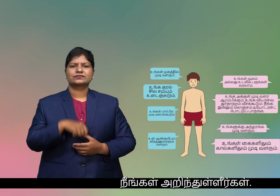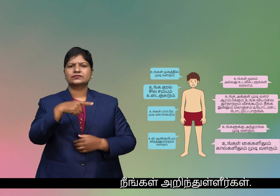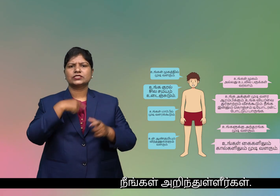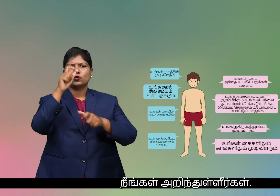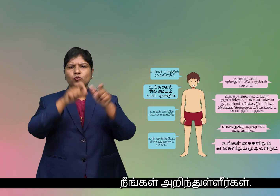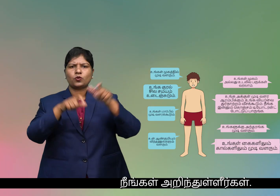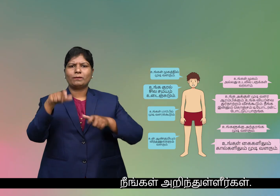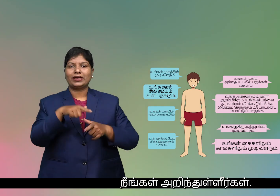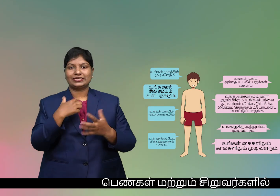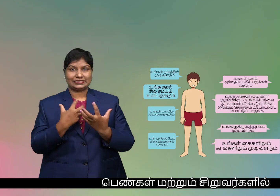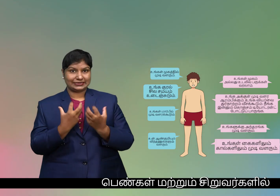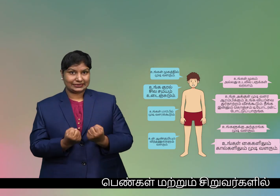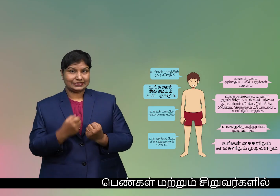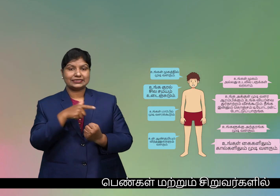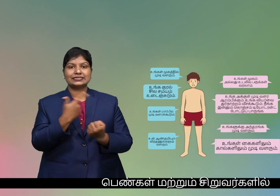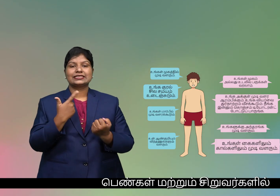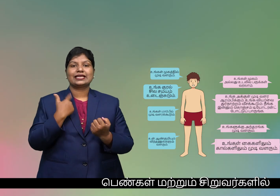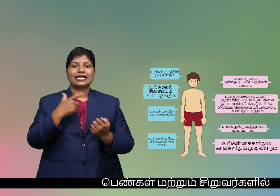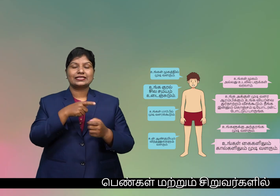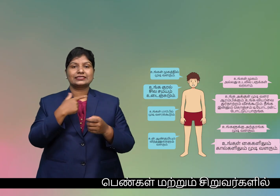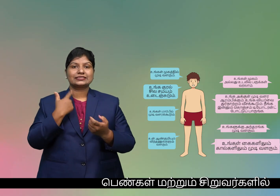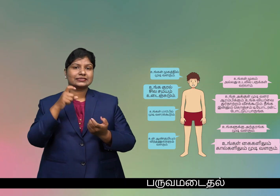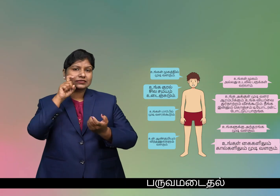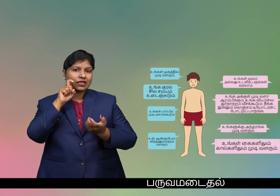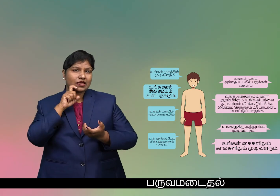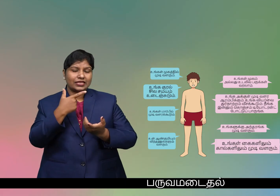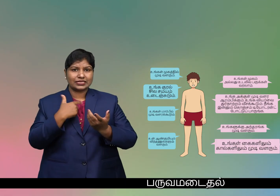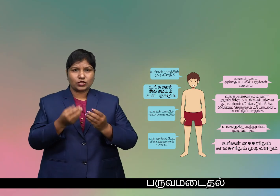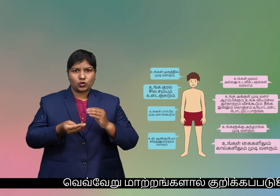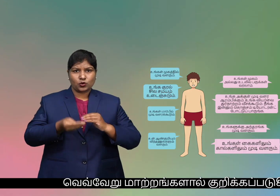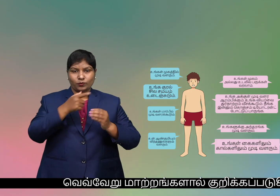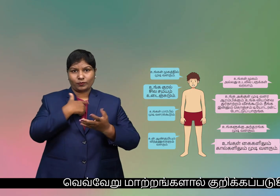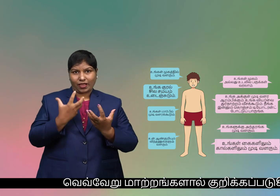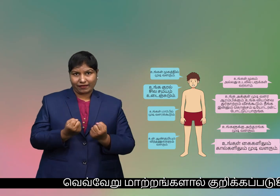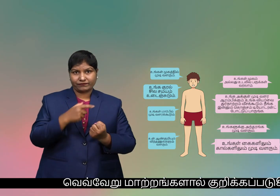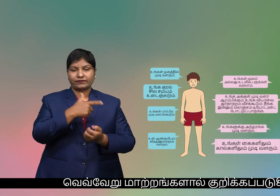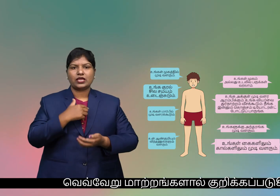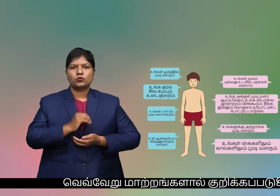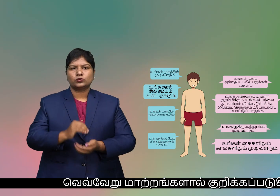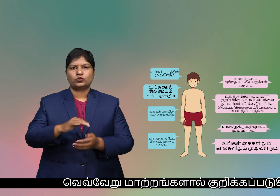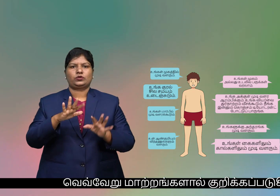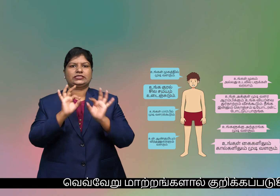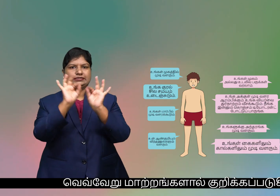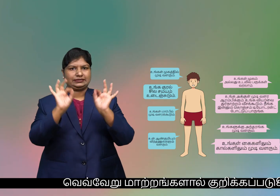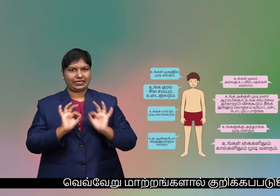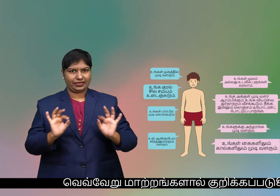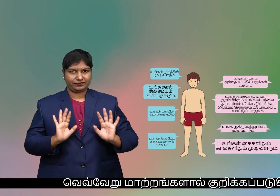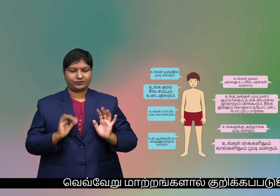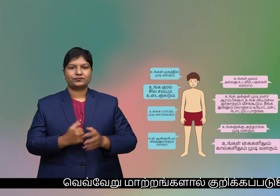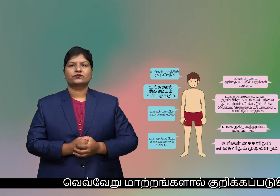நீங்கள் அறிந்துள்ளீர்கள். பெண்கள் மற்றும் சிறுவர்களில் பருவமடைதல் வெவ்வேறு மாற்றங்களால் குறிக்கப்படுகிறது.